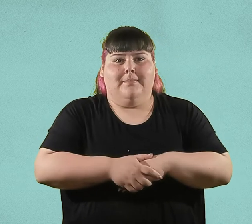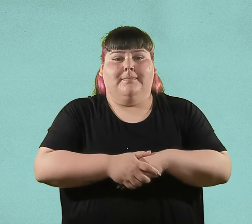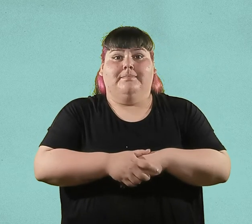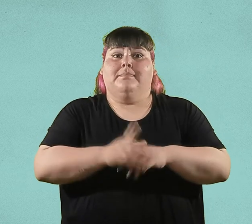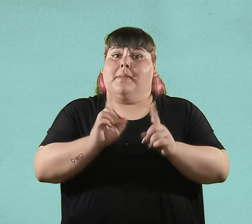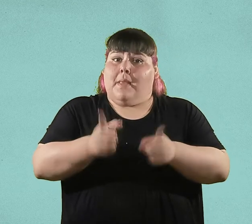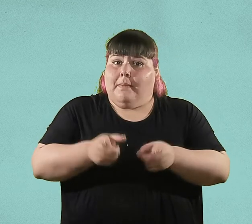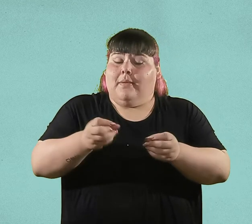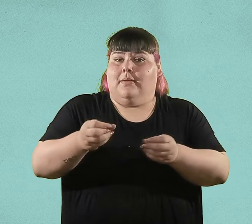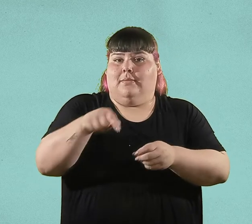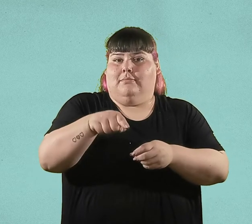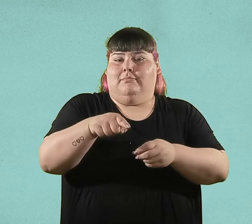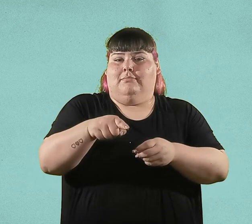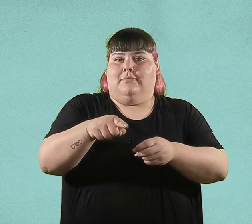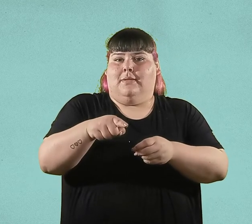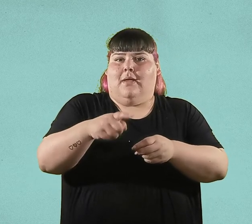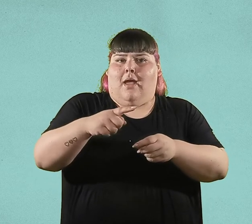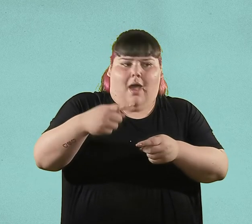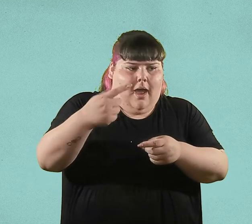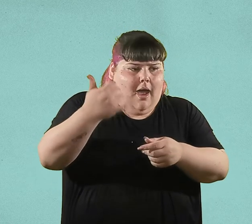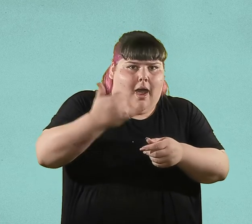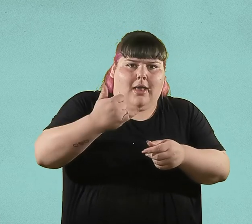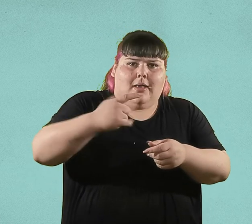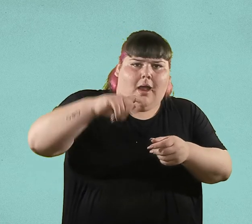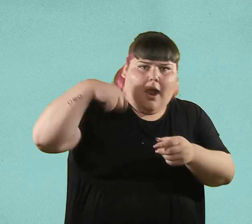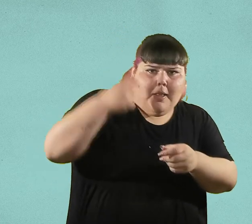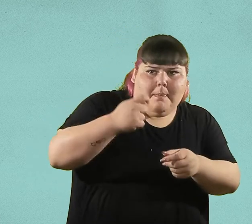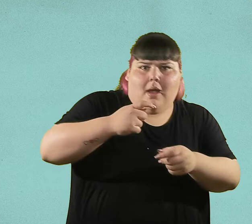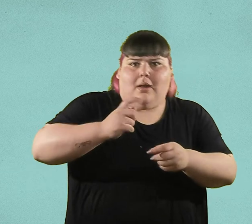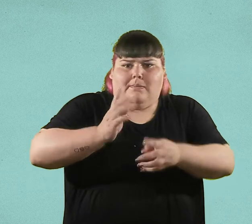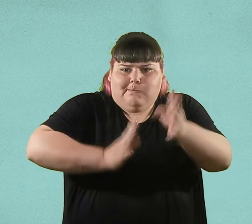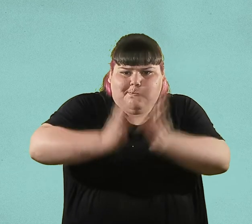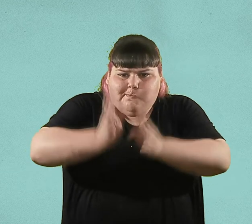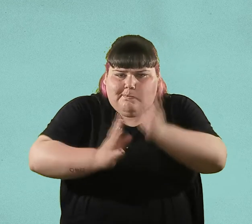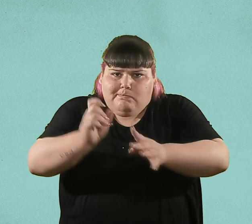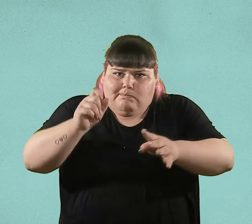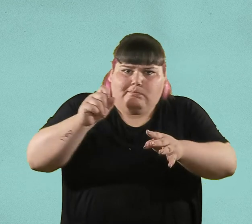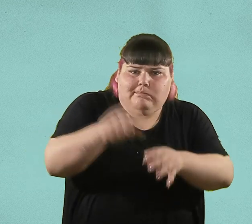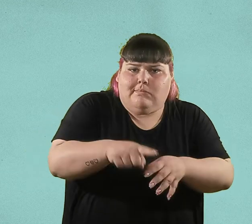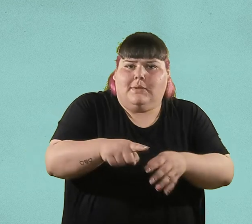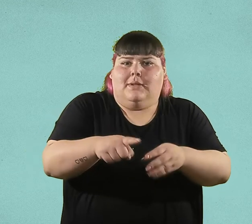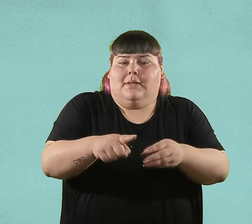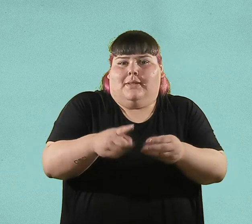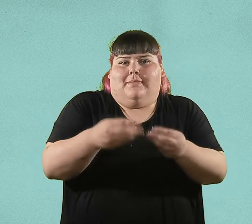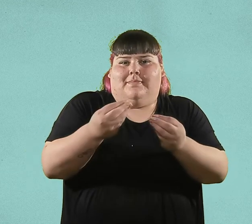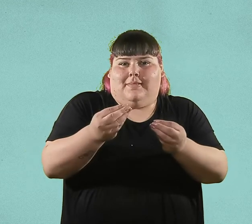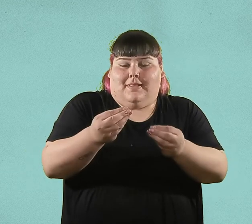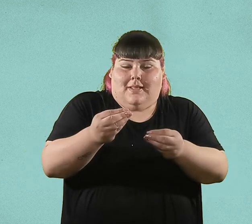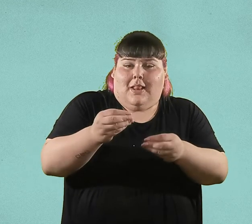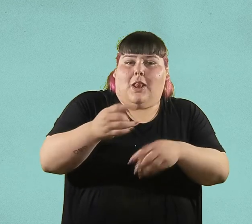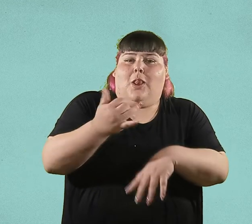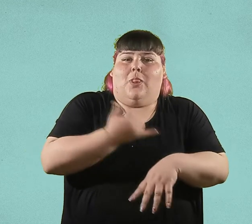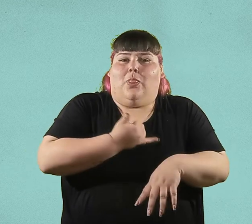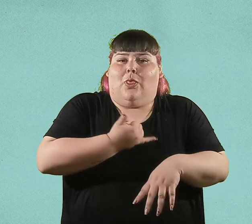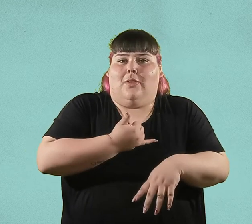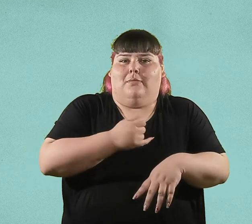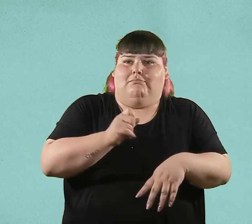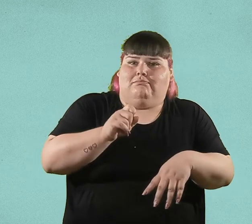Además, es un corredor de biodiversidad que aporta a la región animales y plantas típicos de la